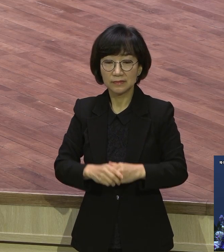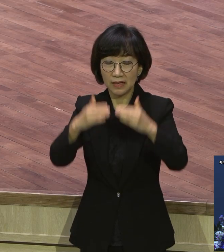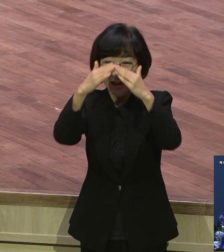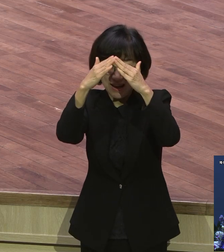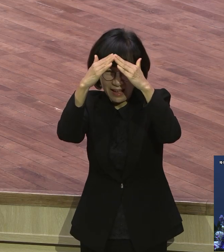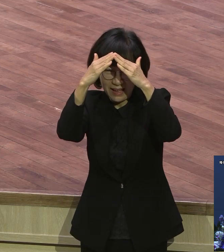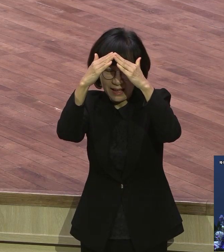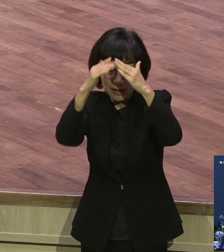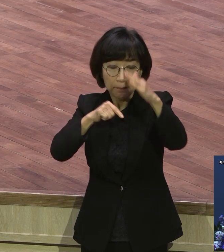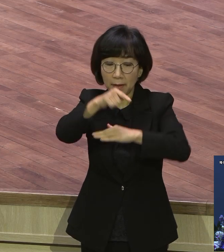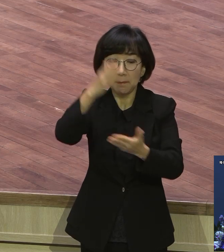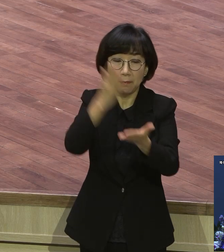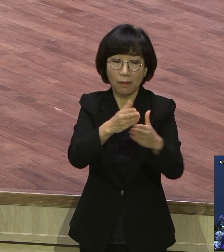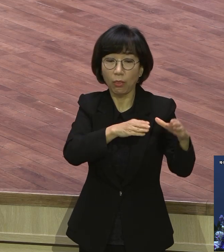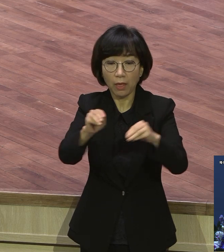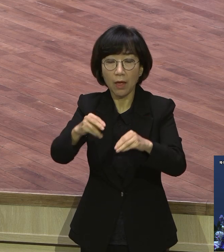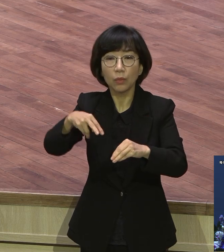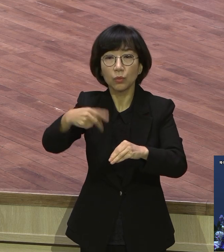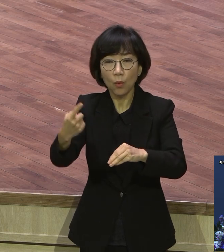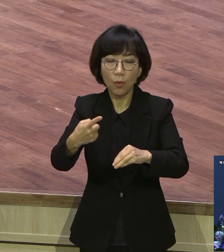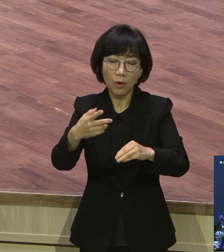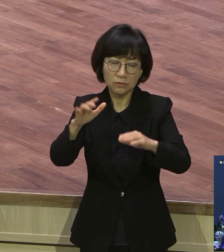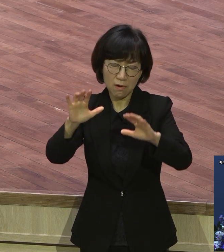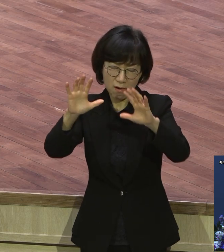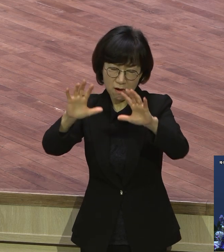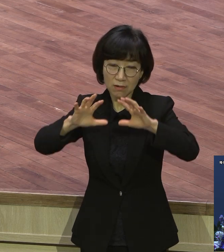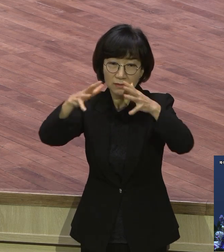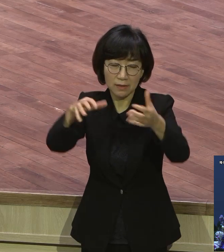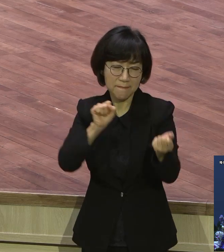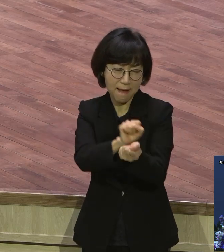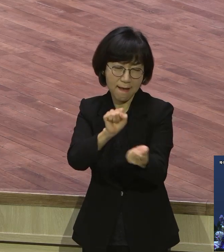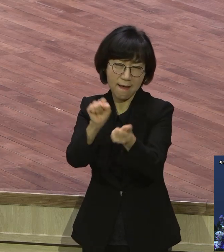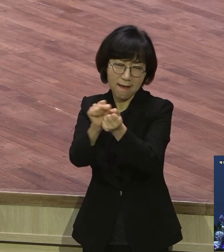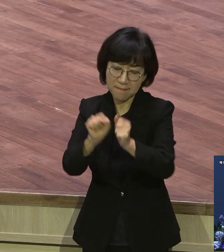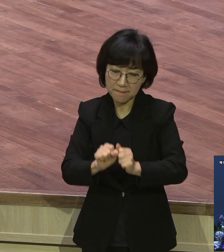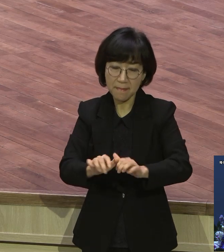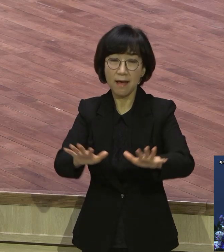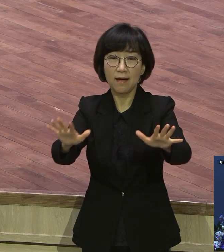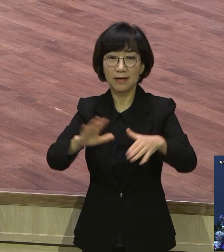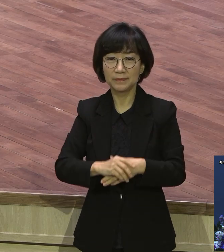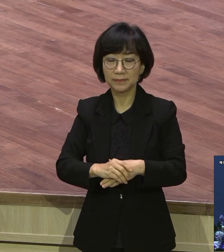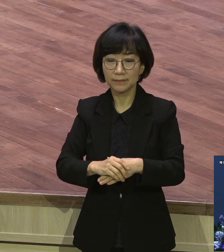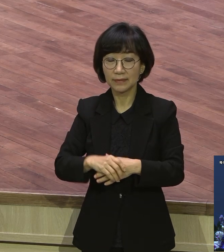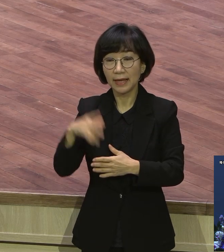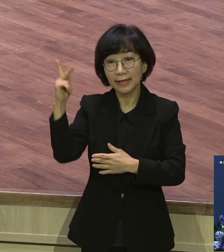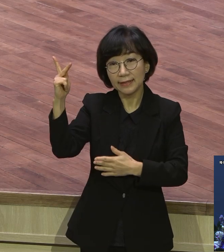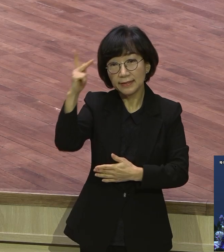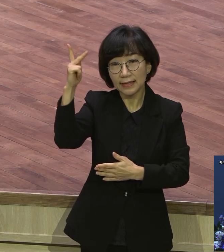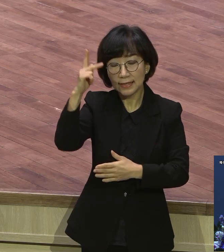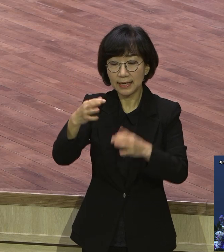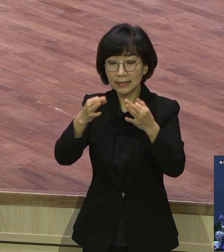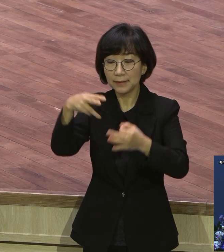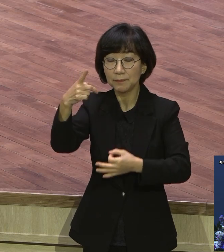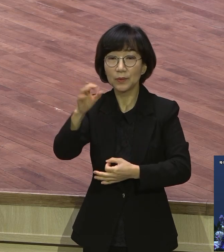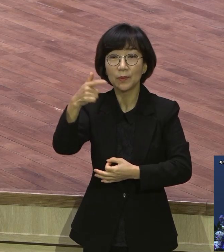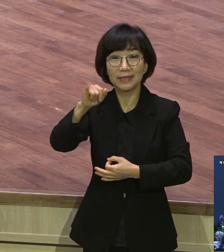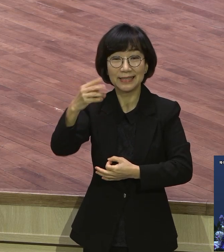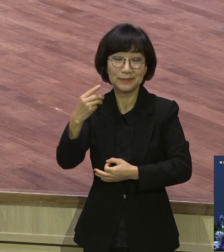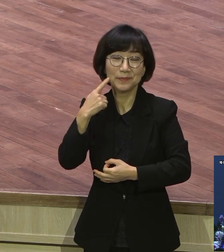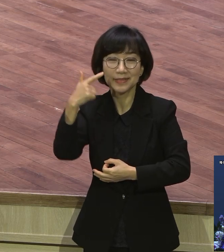확산이 되고 있는데 김동길 선교사님의 선교 현장의 상황을 보고서를 보니까